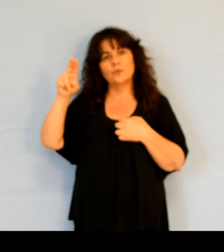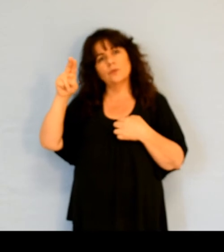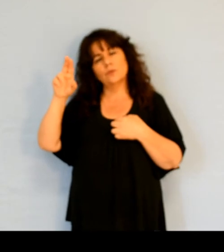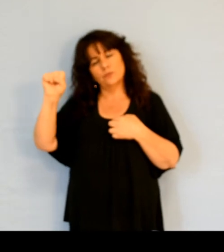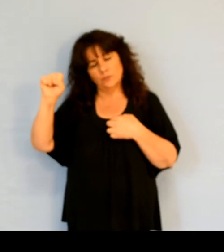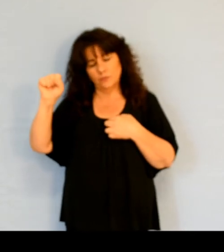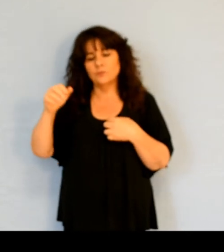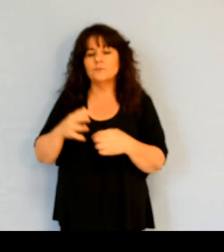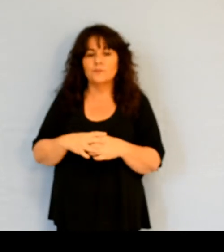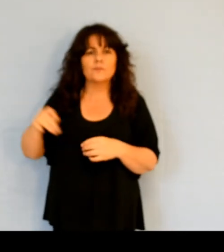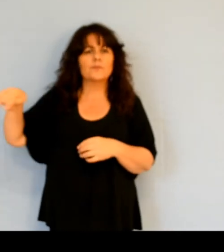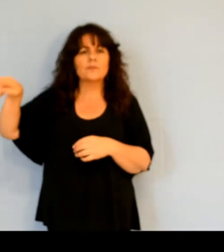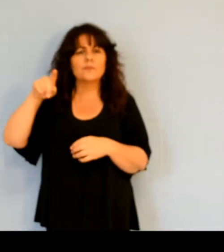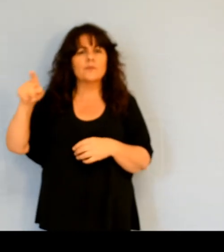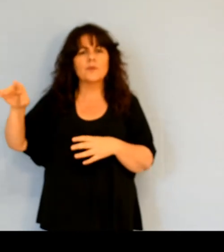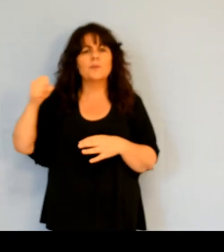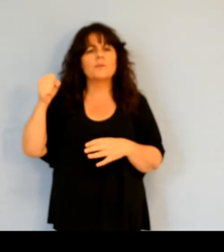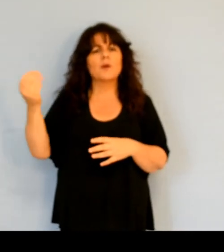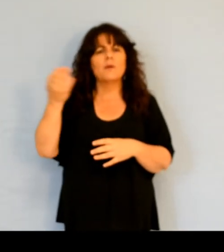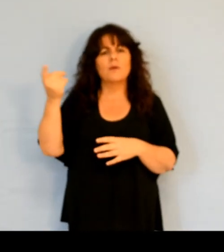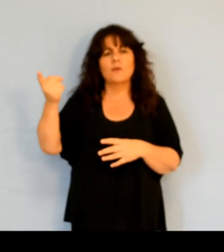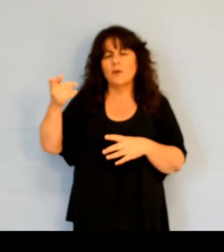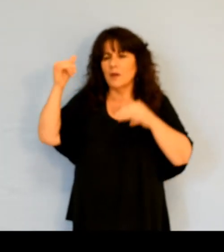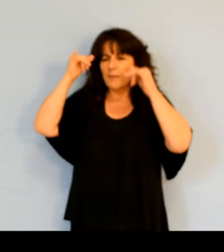porc, viande interdite.